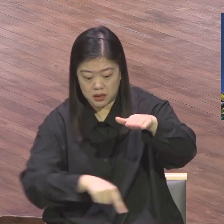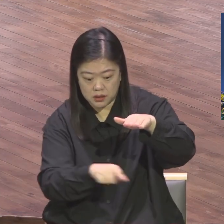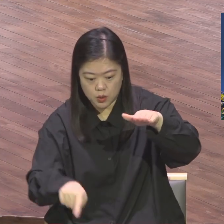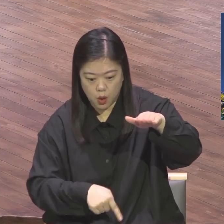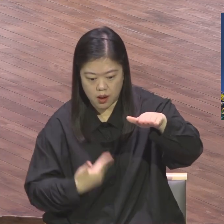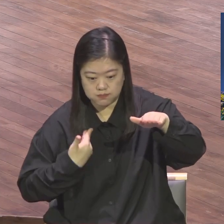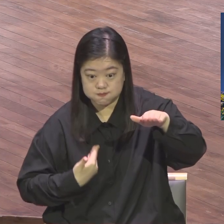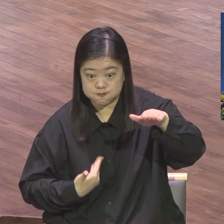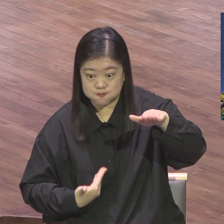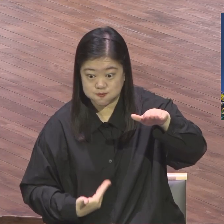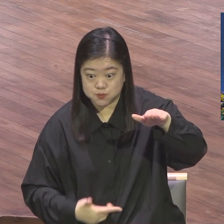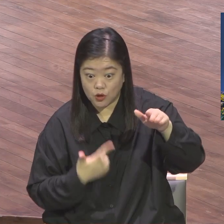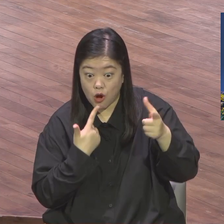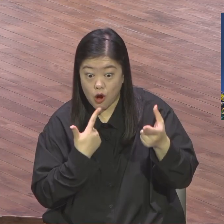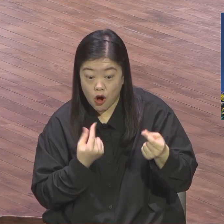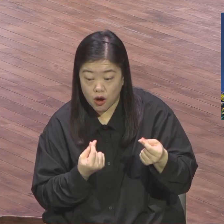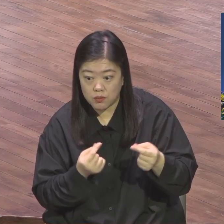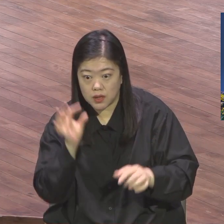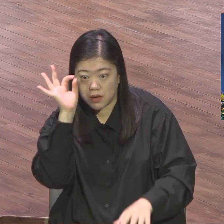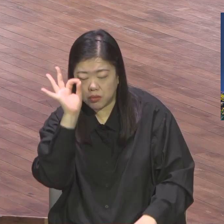그냥 쳐다만 봐도 행복해.